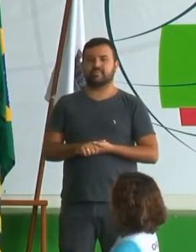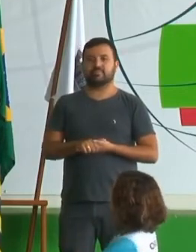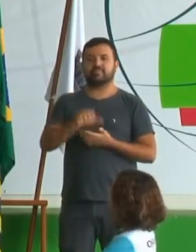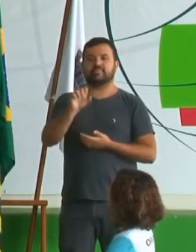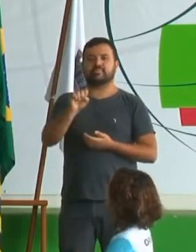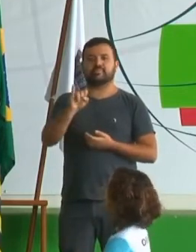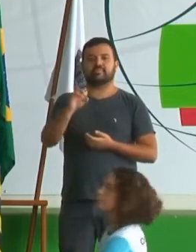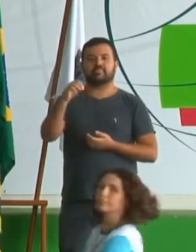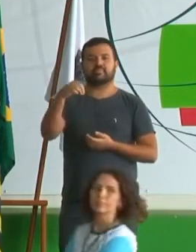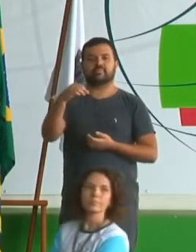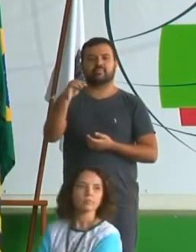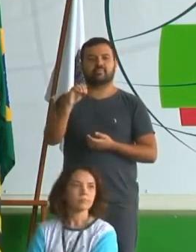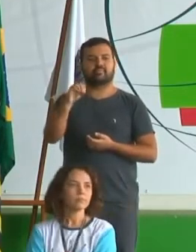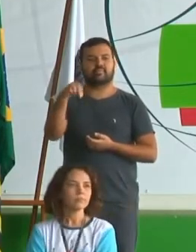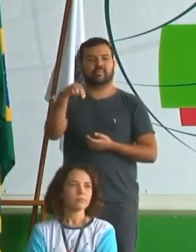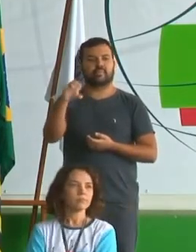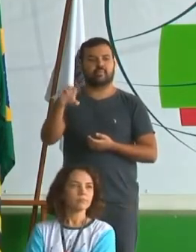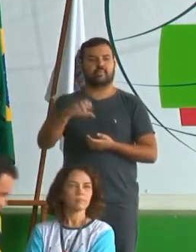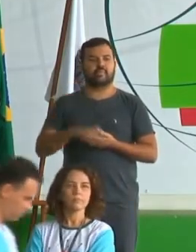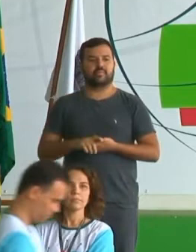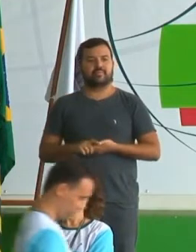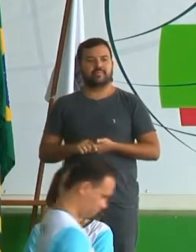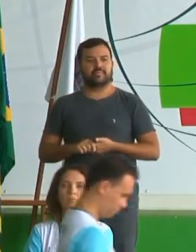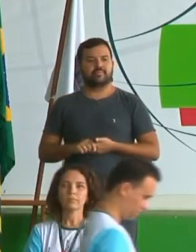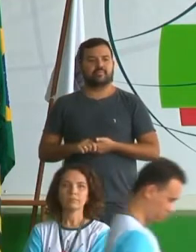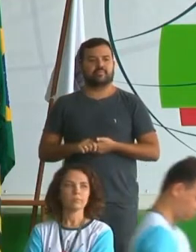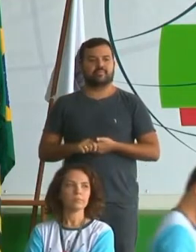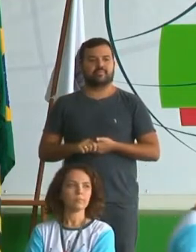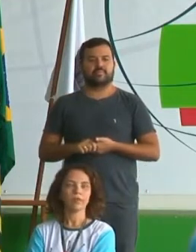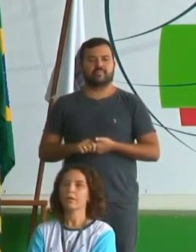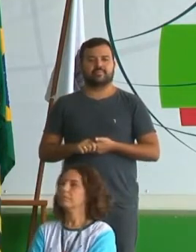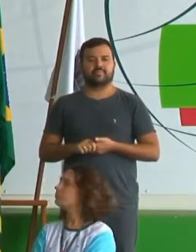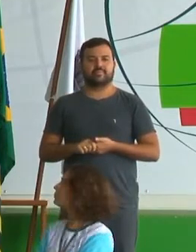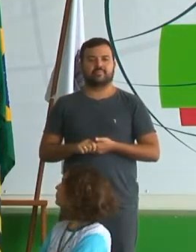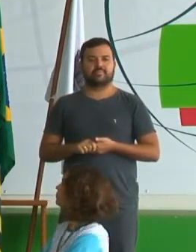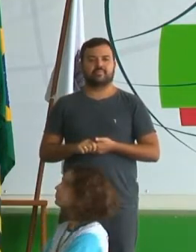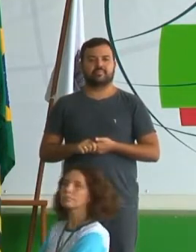Simone de Oliveira Alves. Simone?